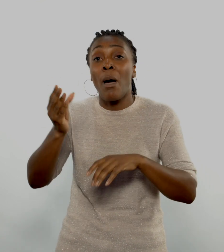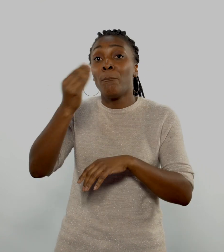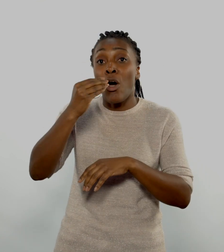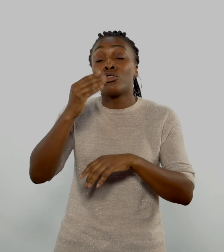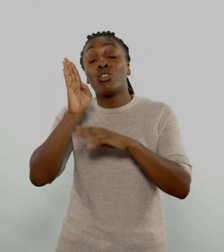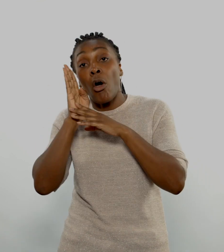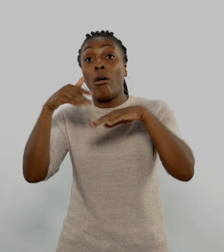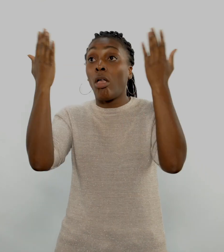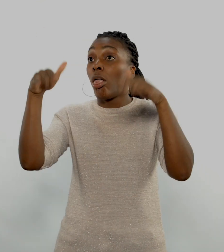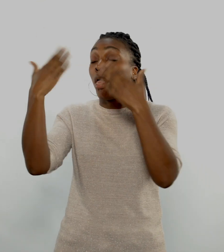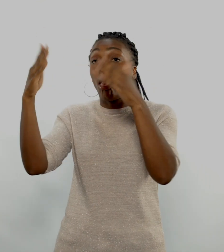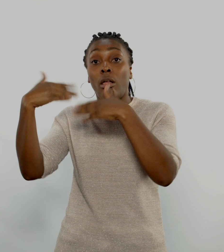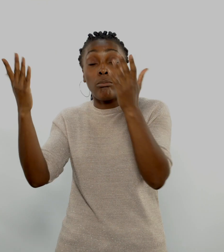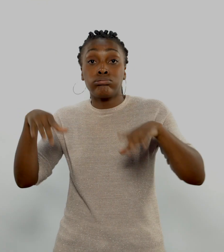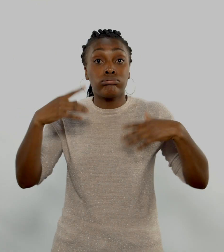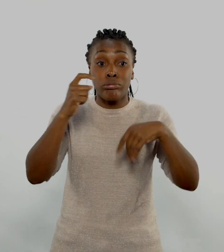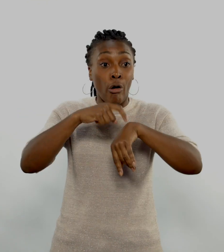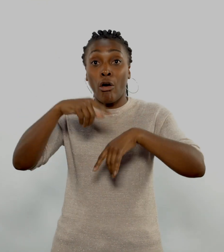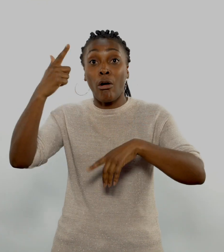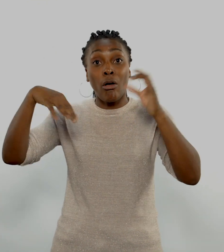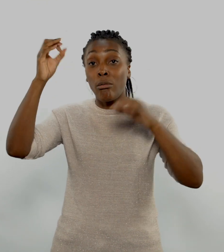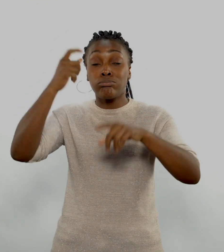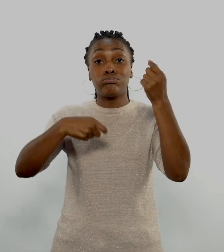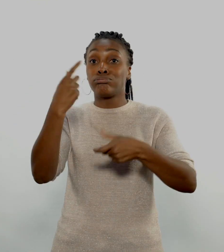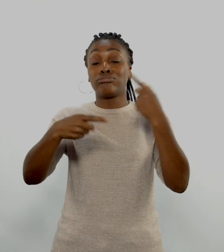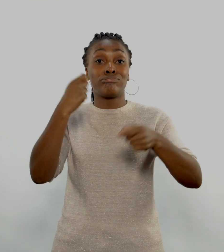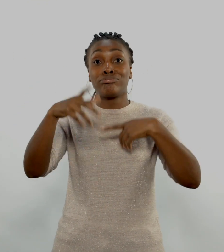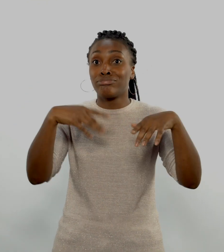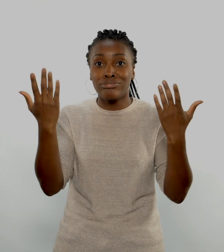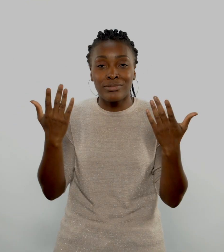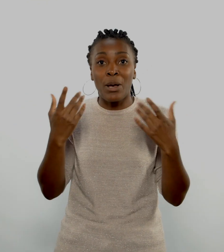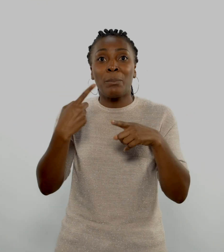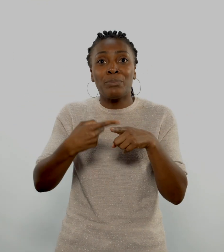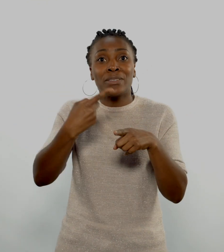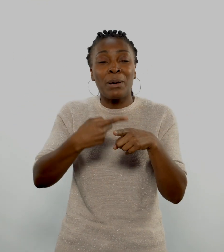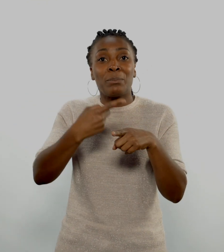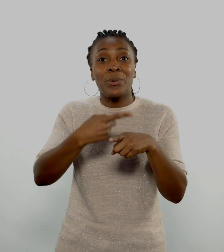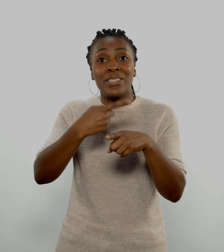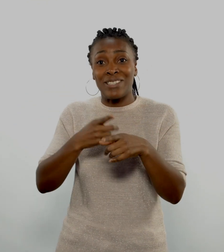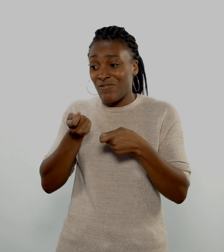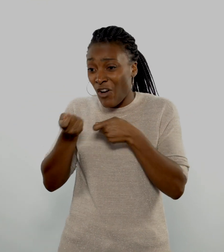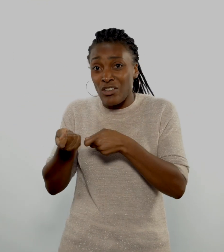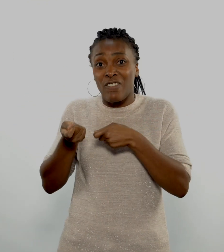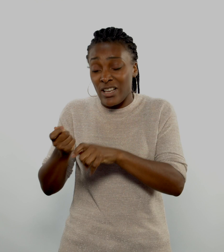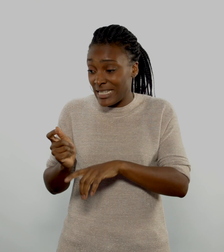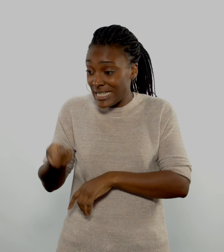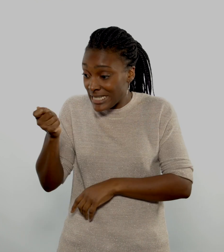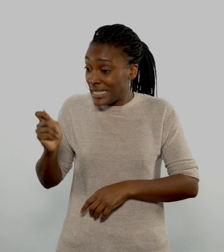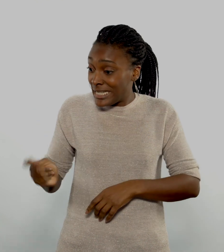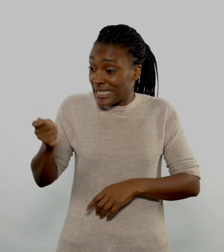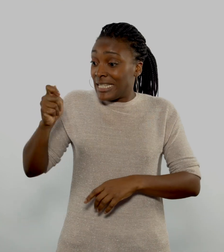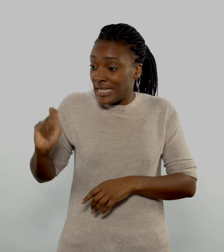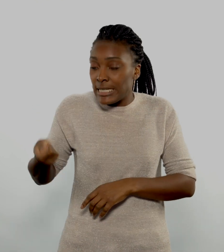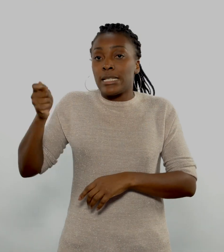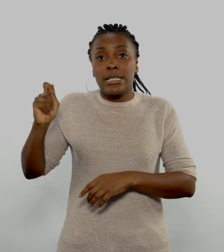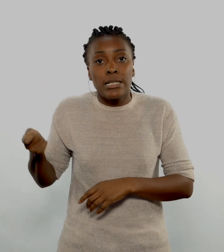Il mangeait, dormait à tout moment lorsqu'il le voulait. Et on a dû, au fur et à mesure, forcer un peu